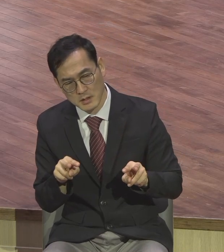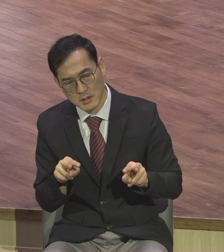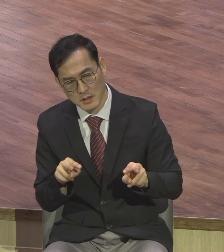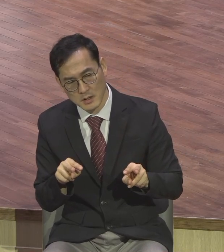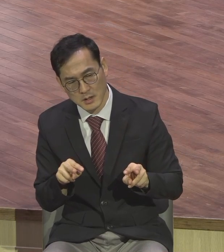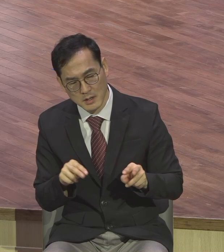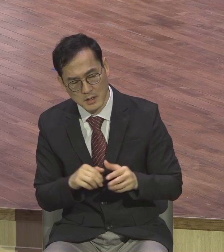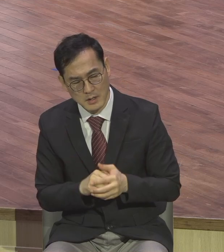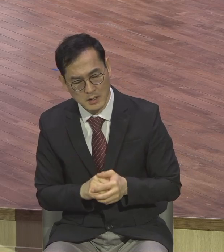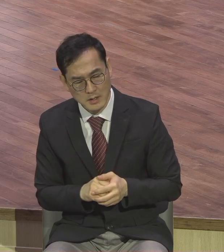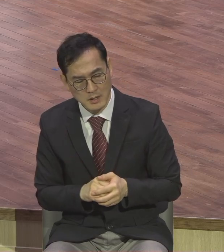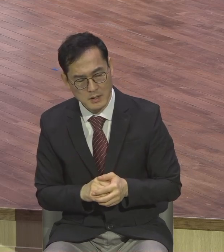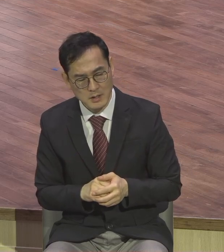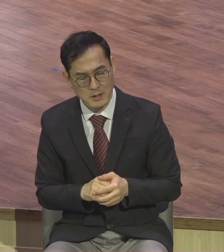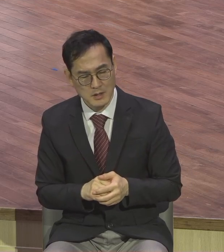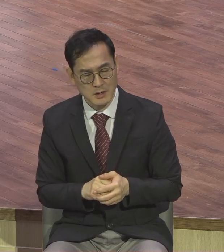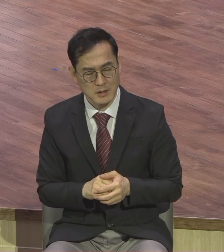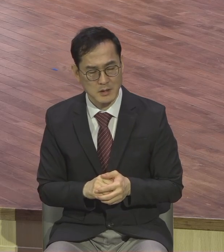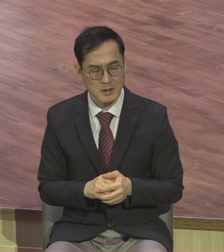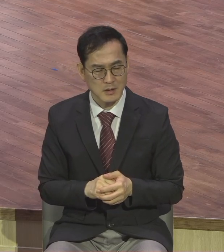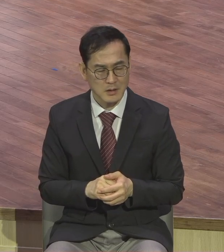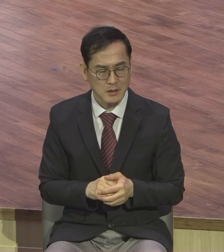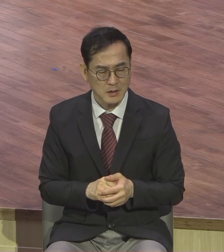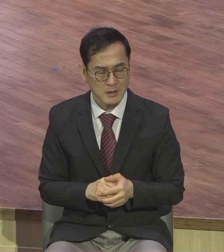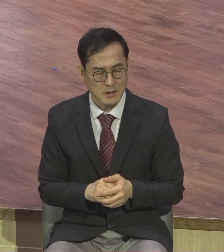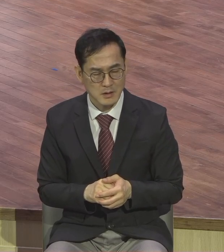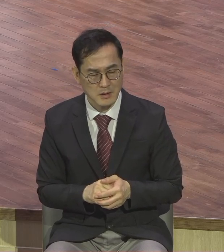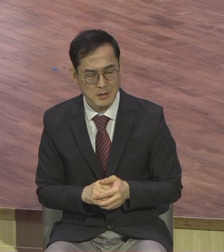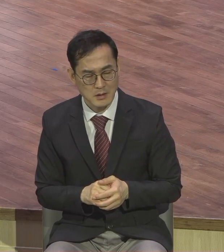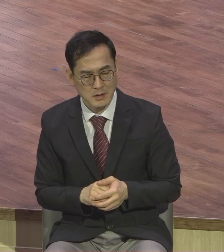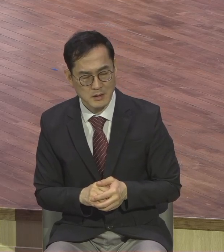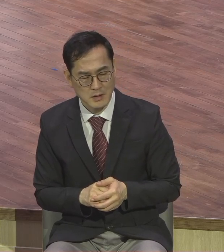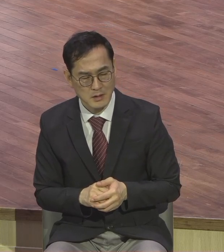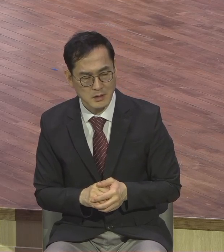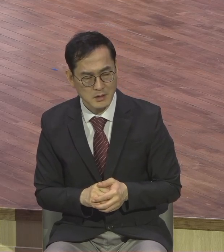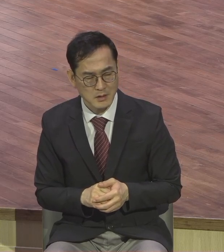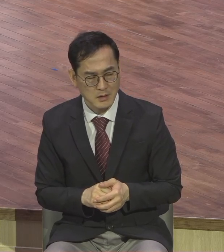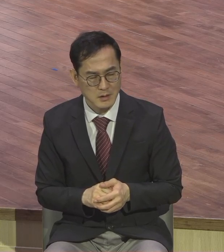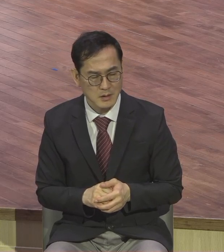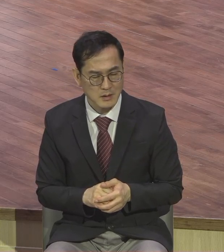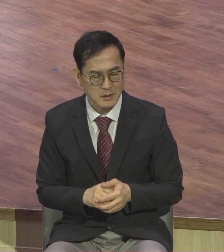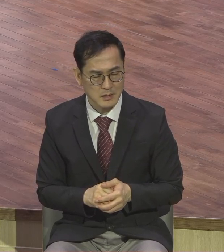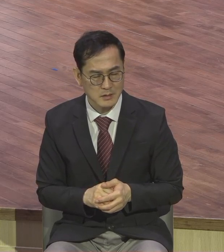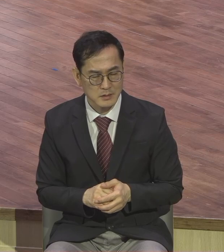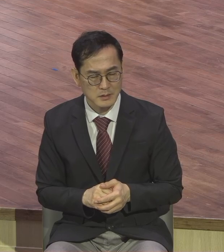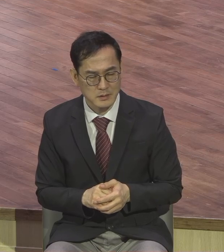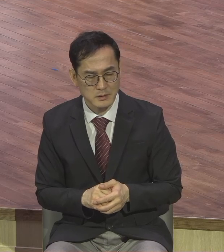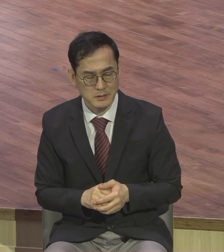저분들이 3단체 저 모임들이라죠. 프리메이션들 모임, 이야,